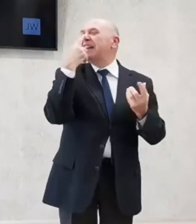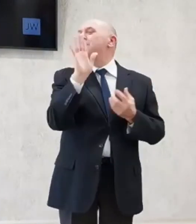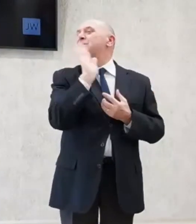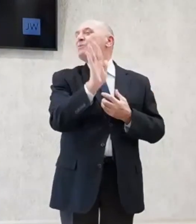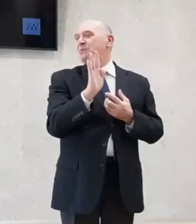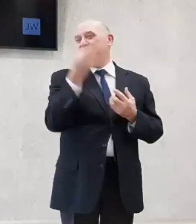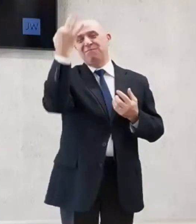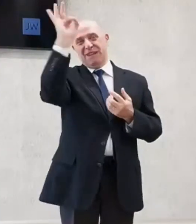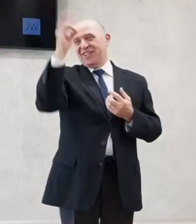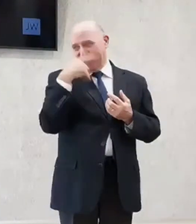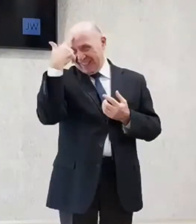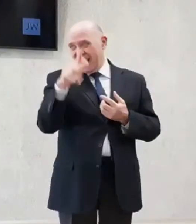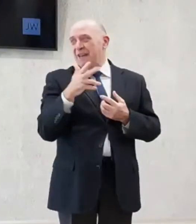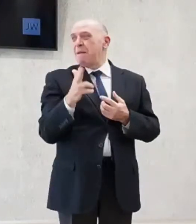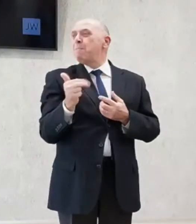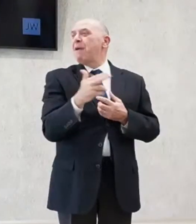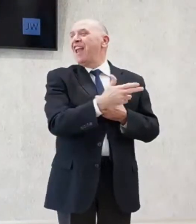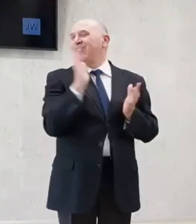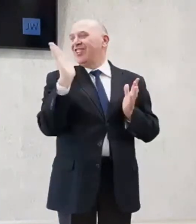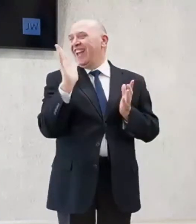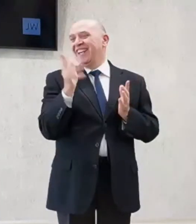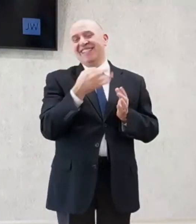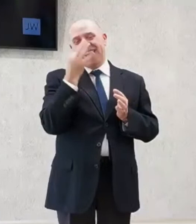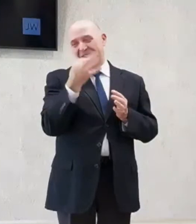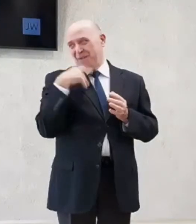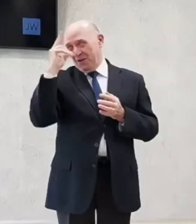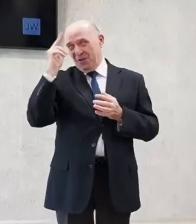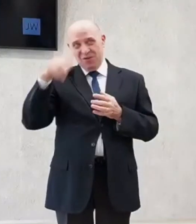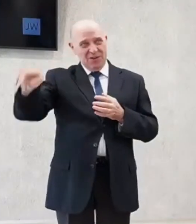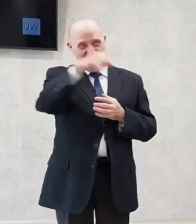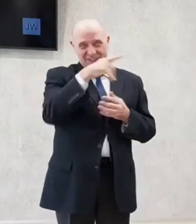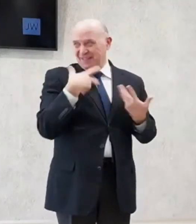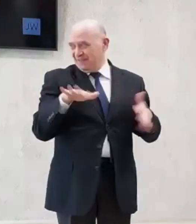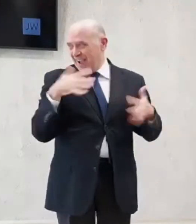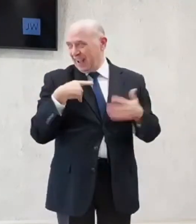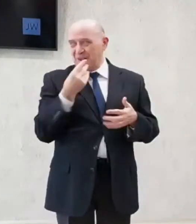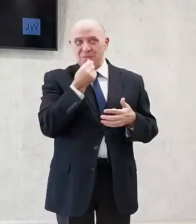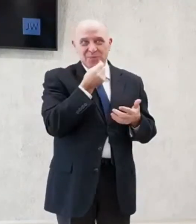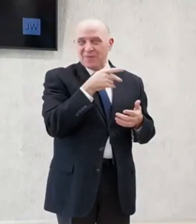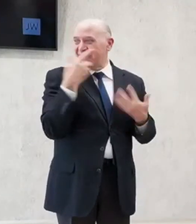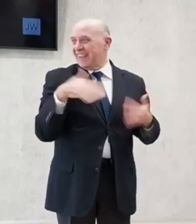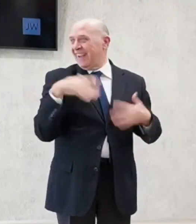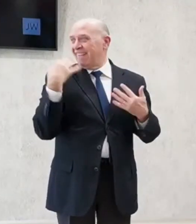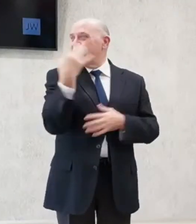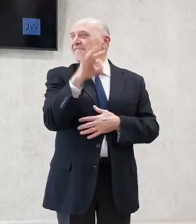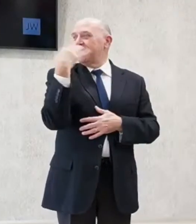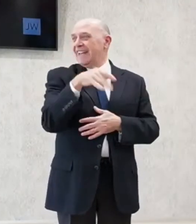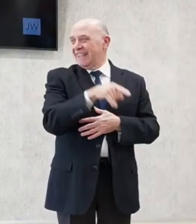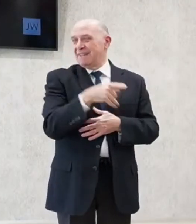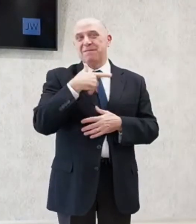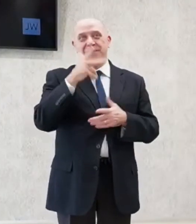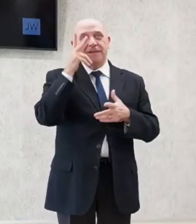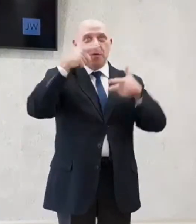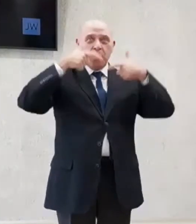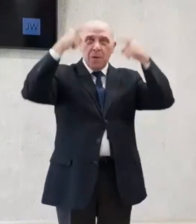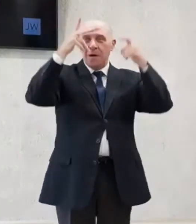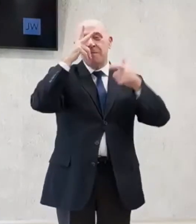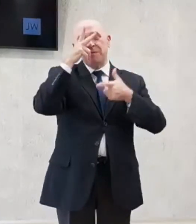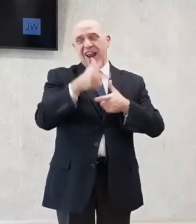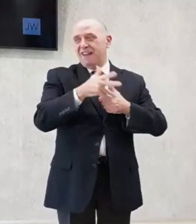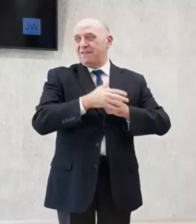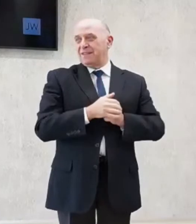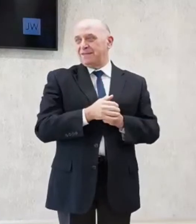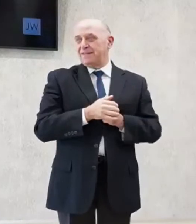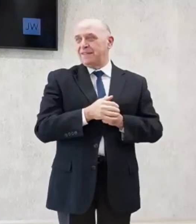e molti di noi conosciamo anche queste caratteristiche avevano la sua capacità il suo essere una brava cuoca lo